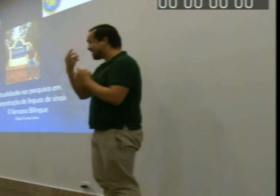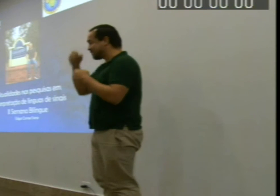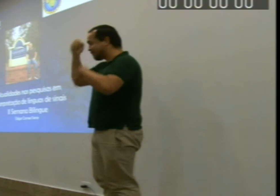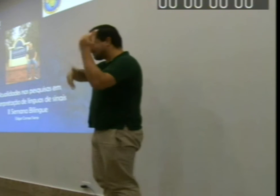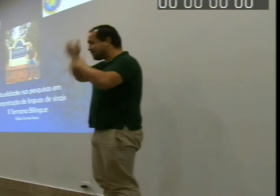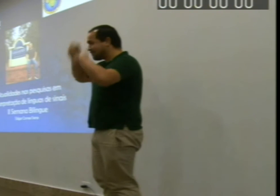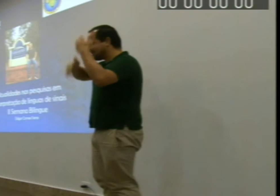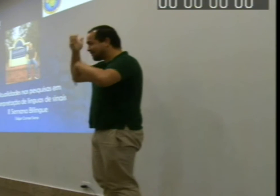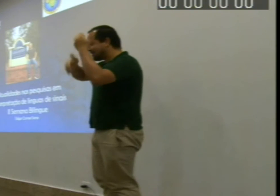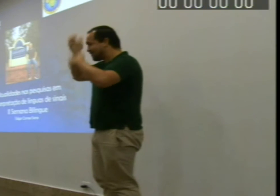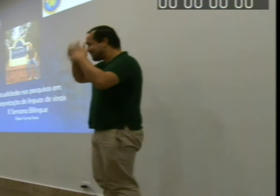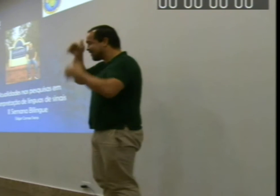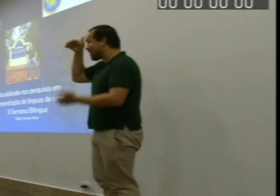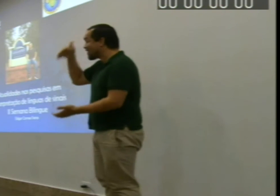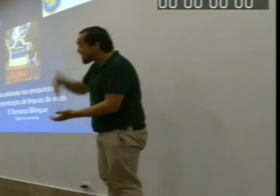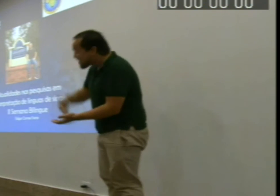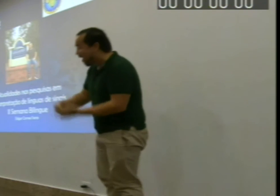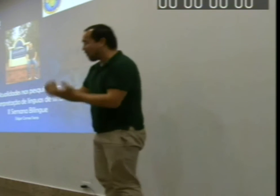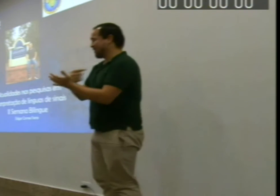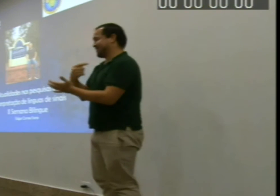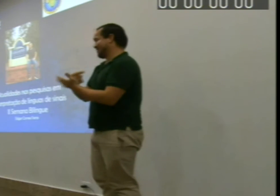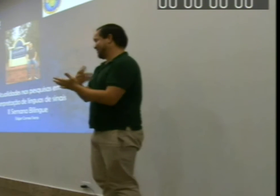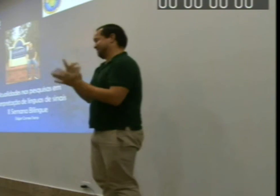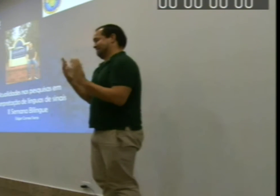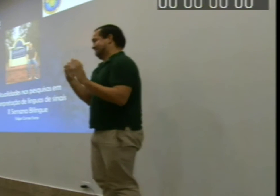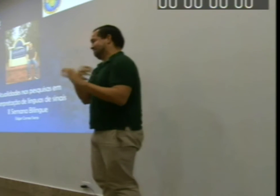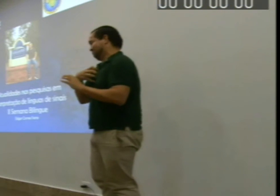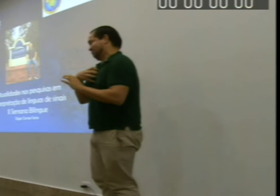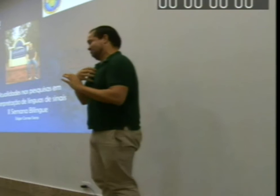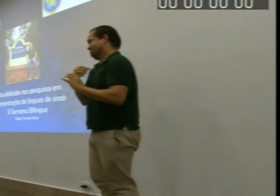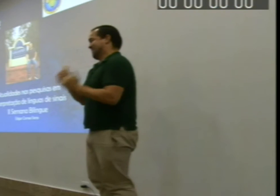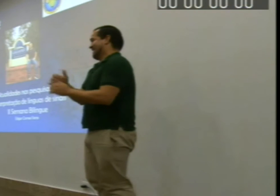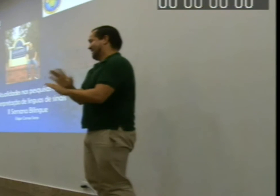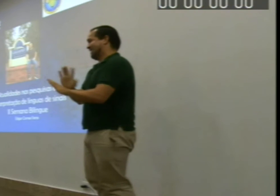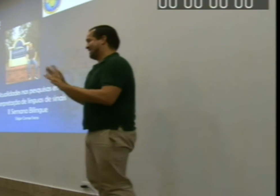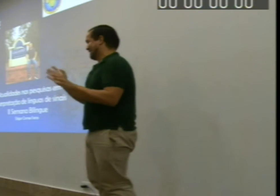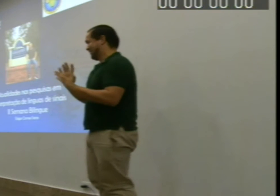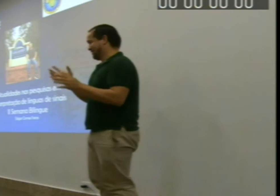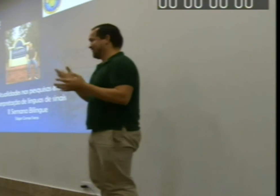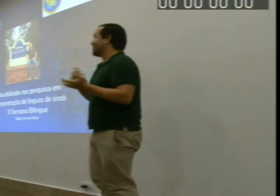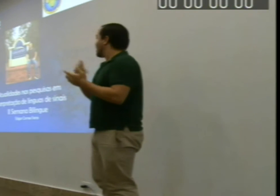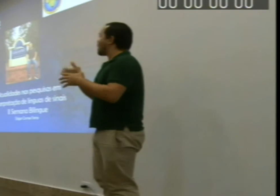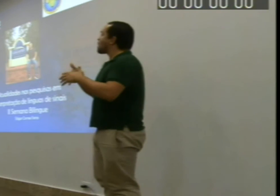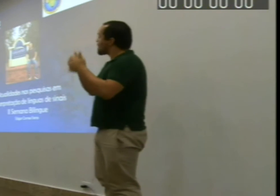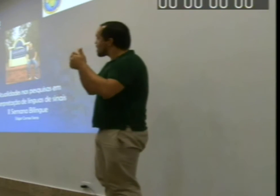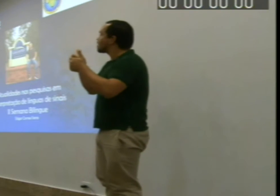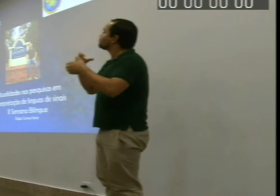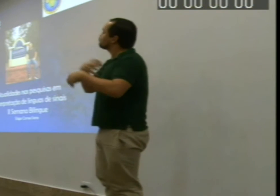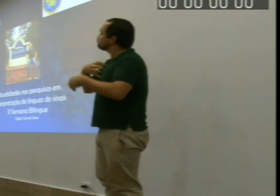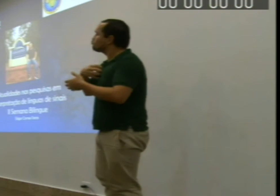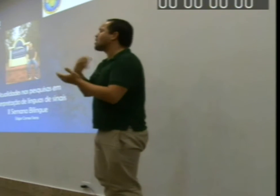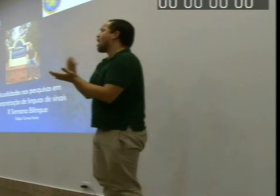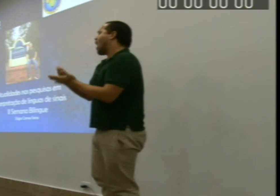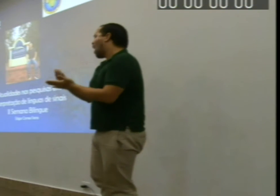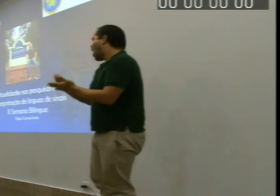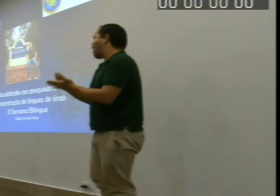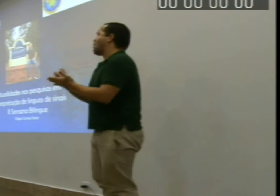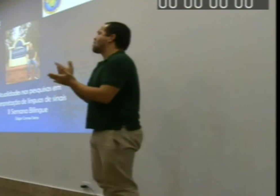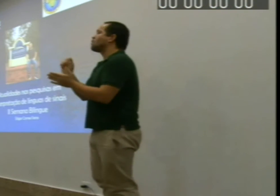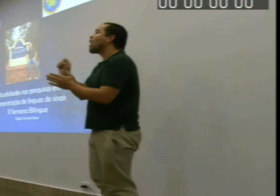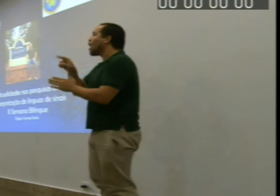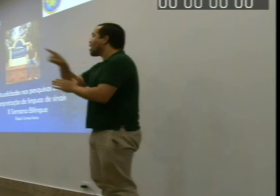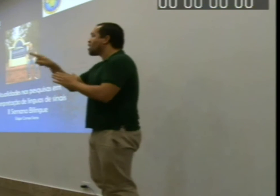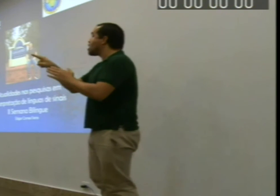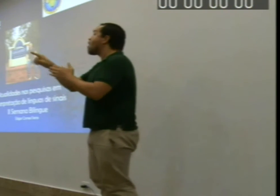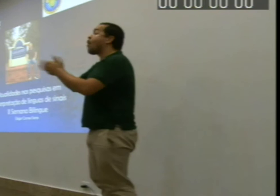4 horas falando explicando explicando explicando até o final e não perguntar nada eu sei que é estranho Então se sentir à vontade de perguntar na hora